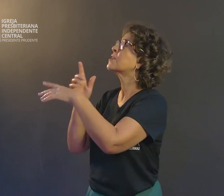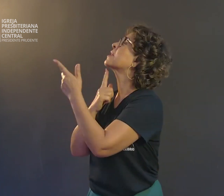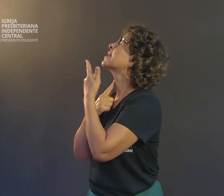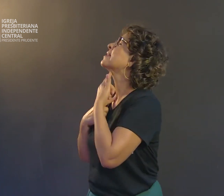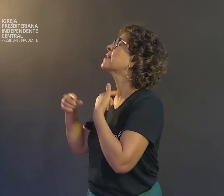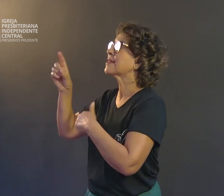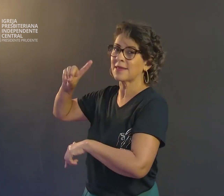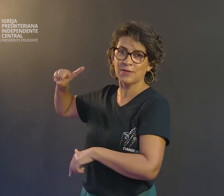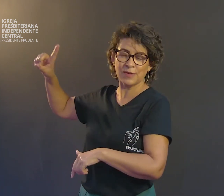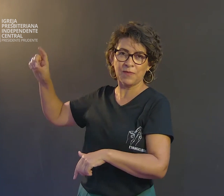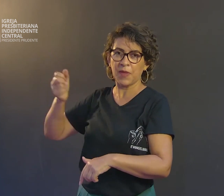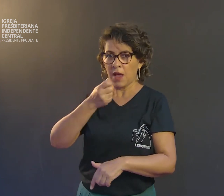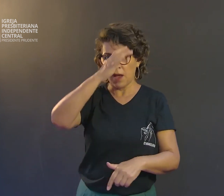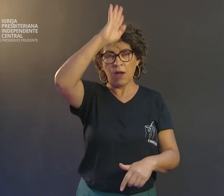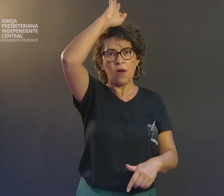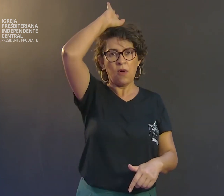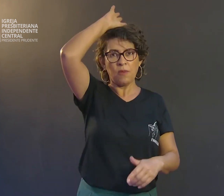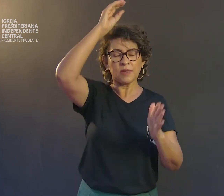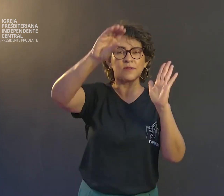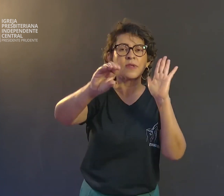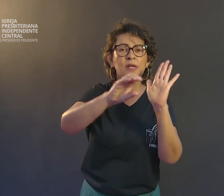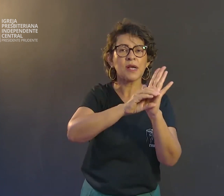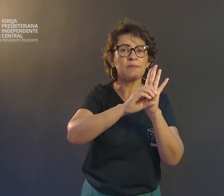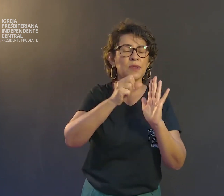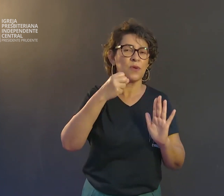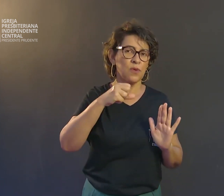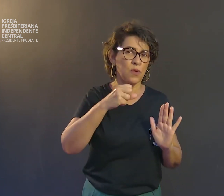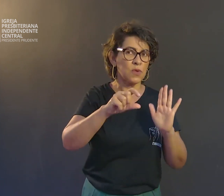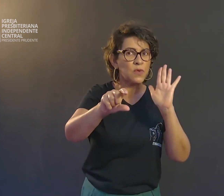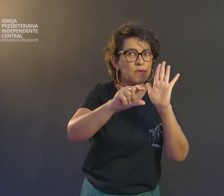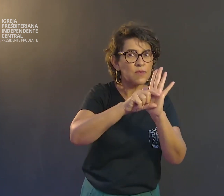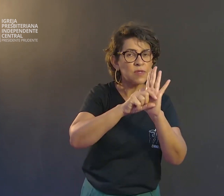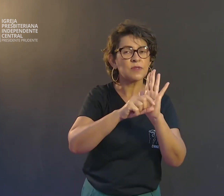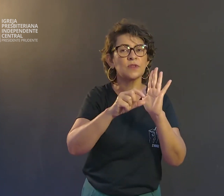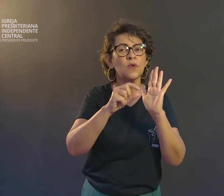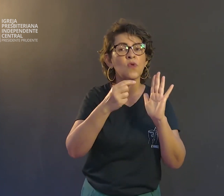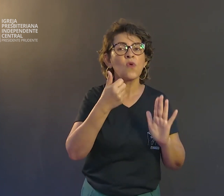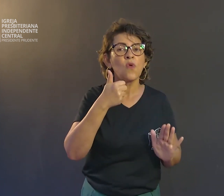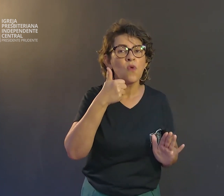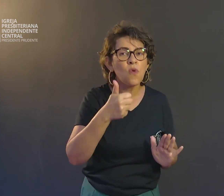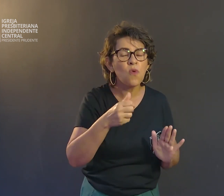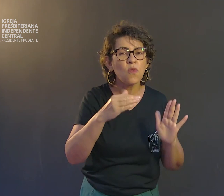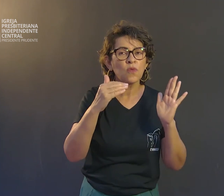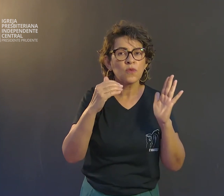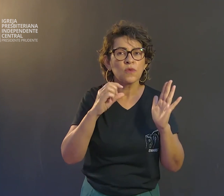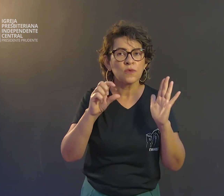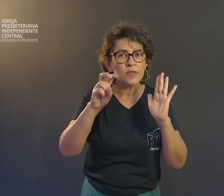Romanos, capítulo 8, versos 1, de 5 a 8.